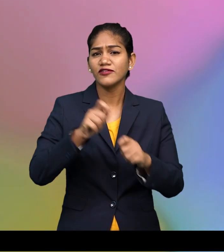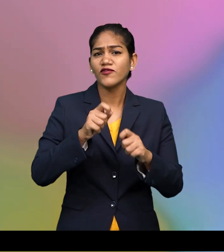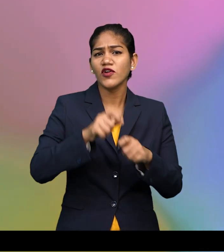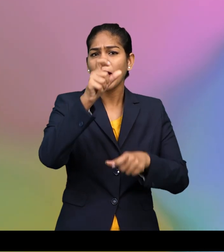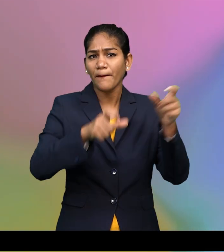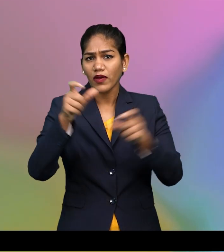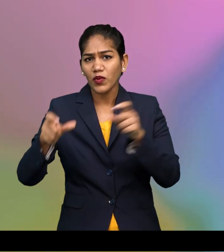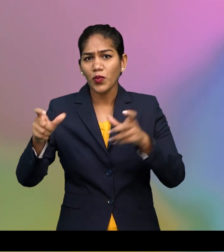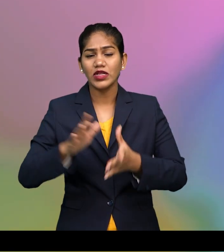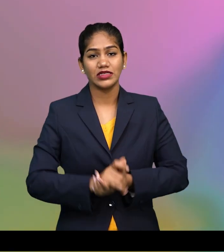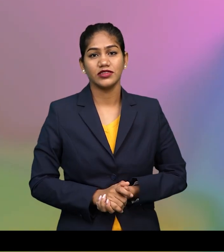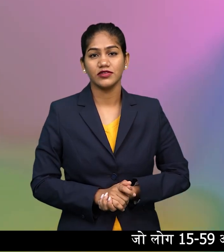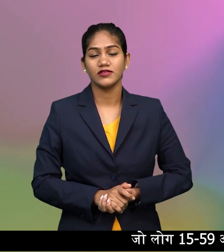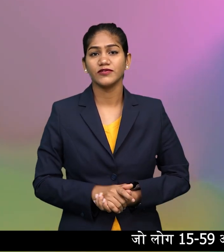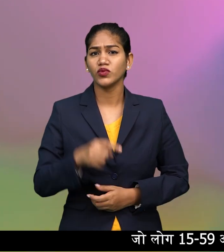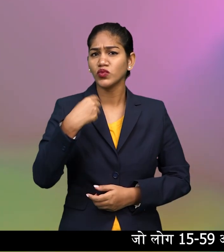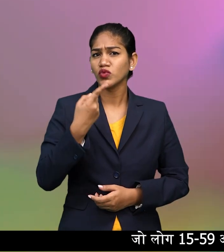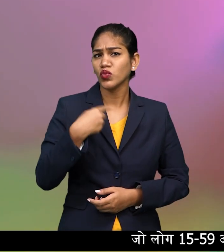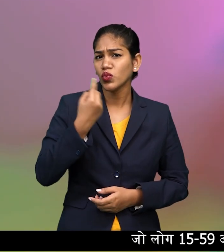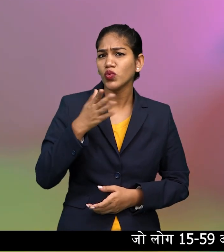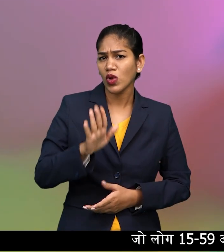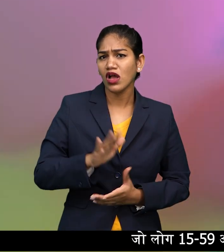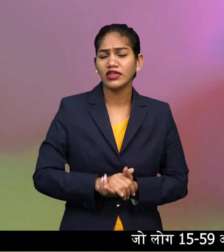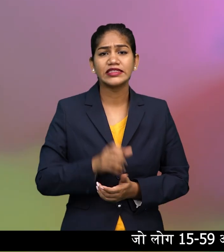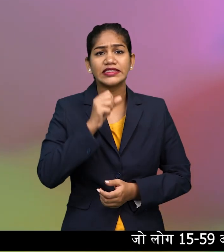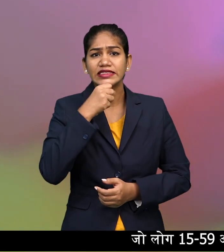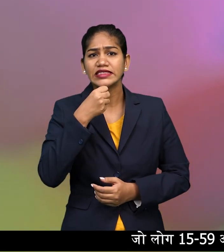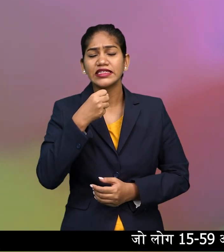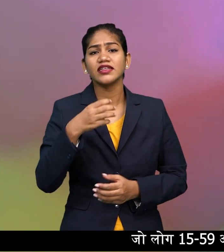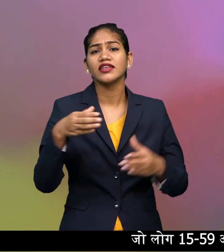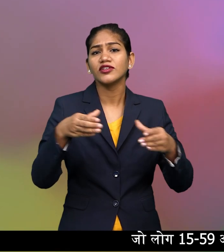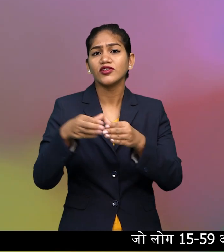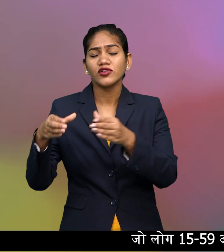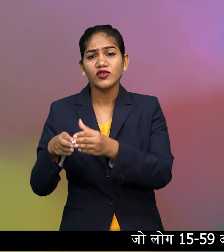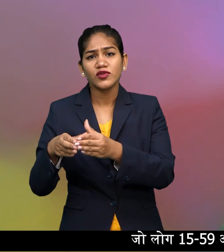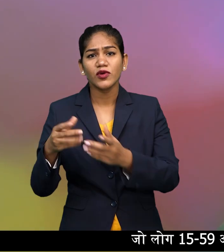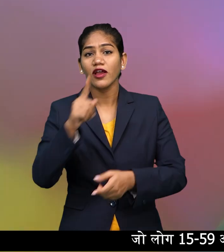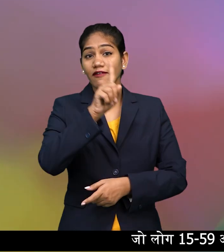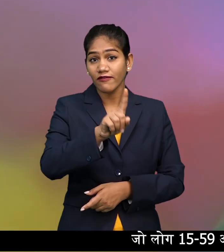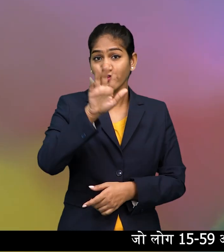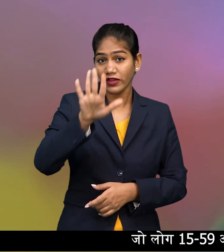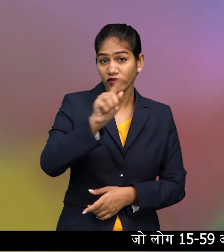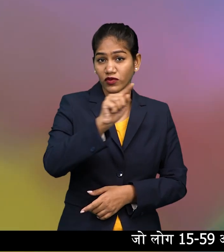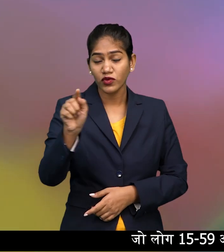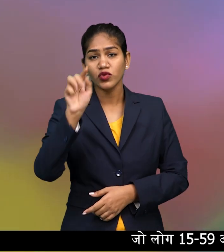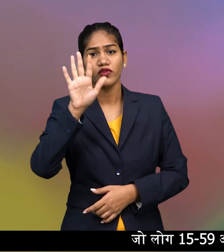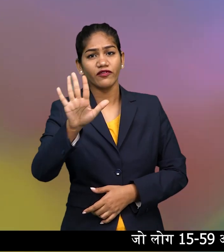कामकाजी जनसंख्या: जो लोग 15 से 59 आयु वर्ग में हैं वे कामकाजी लोग हैं।